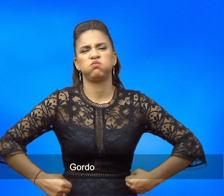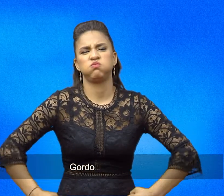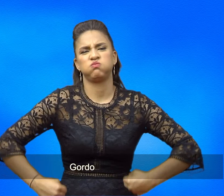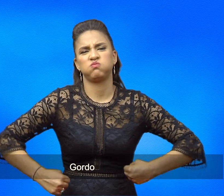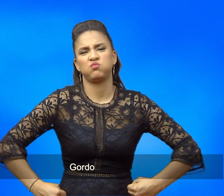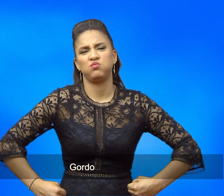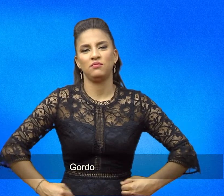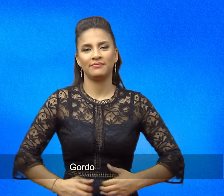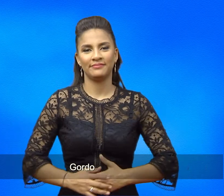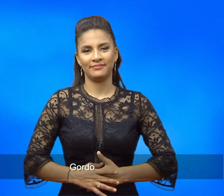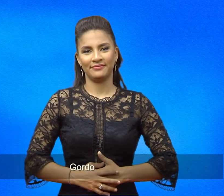gordo